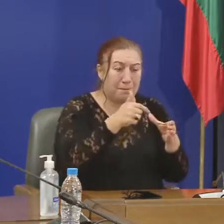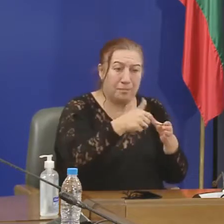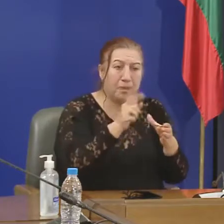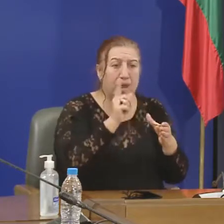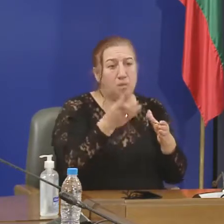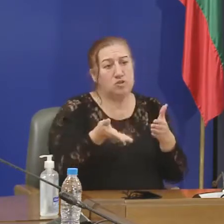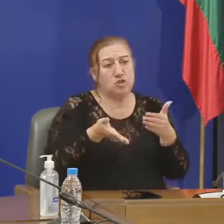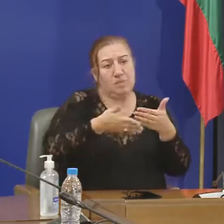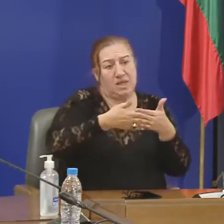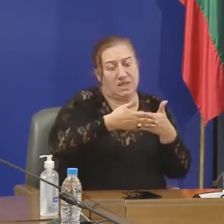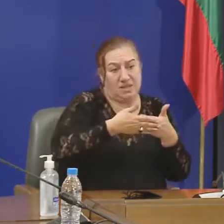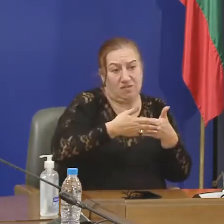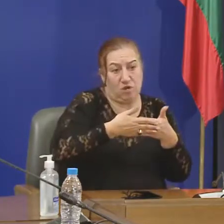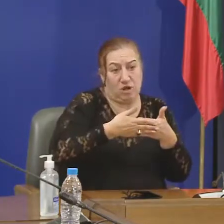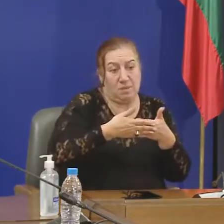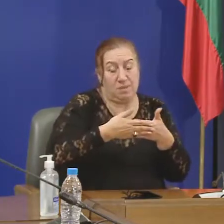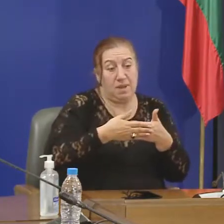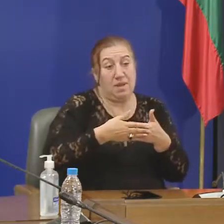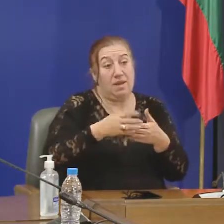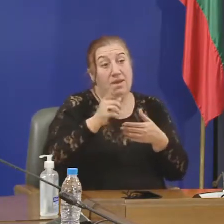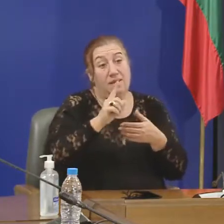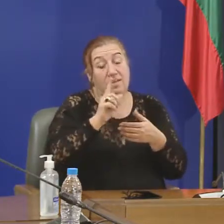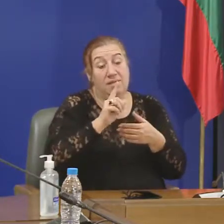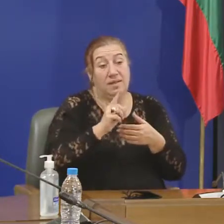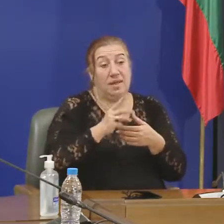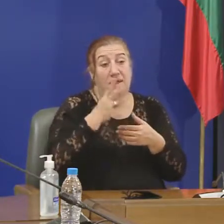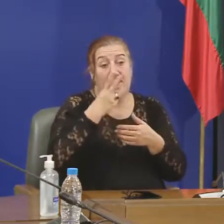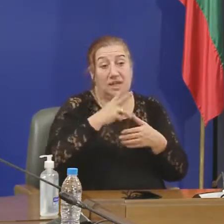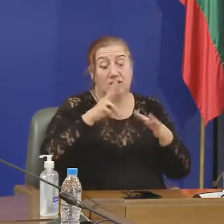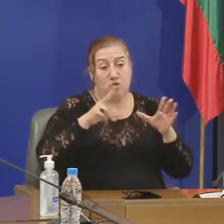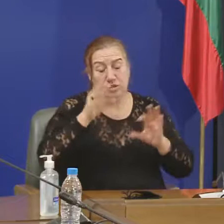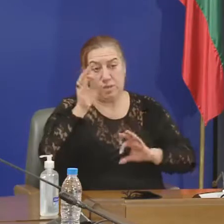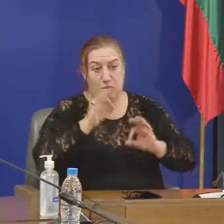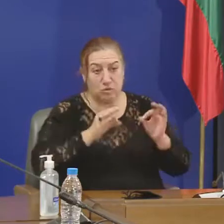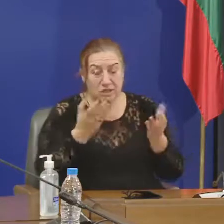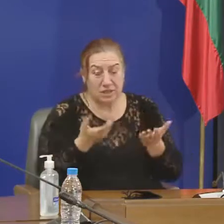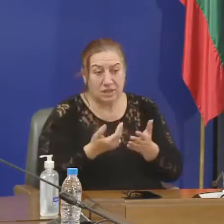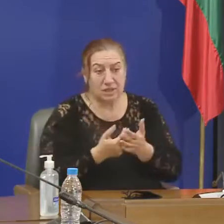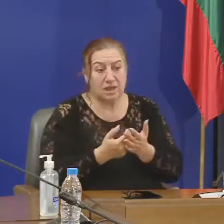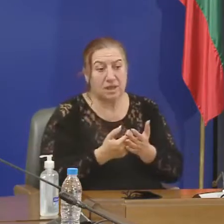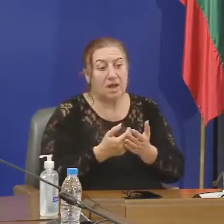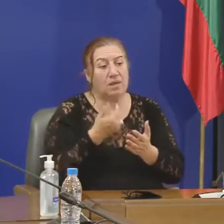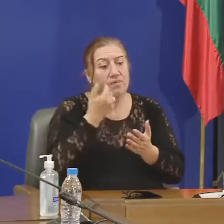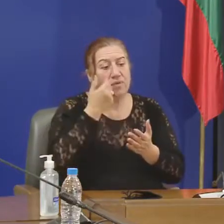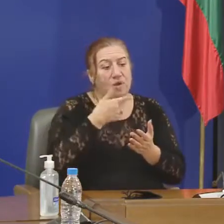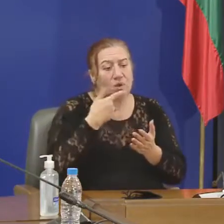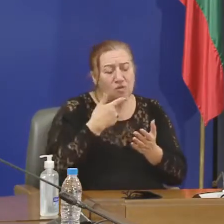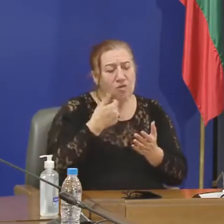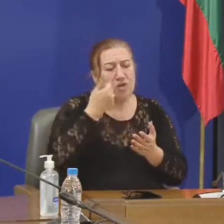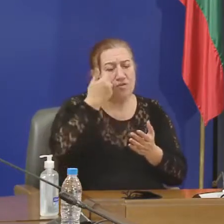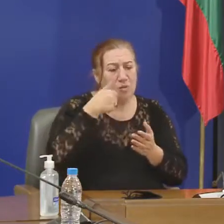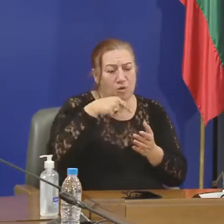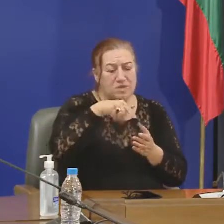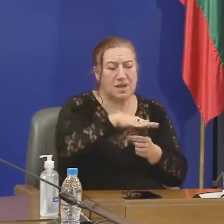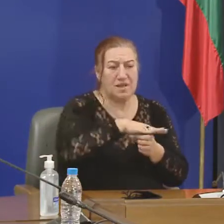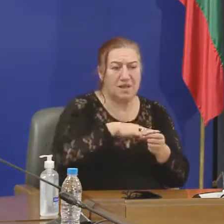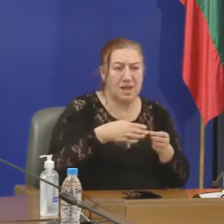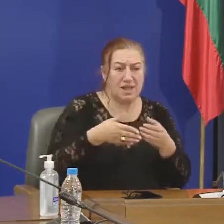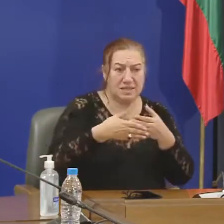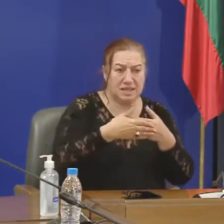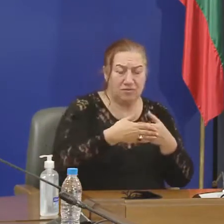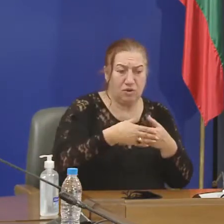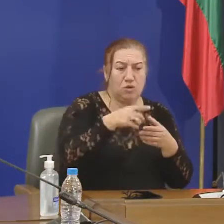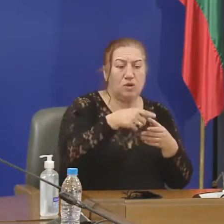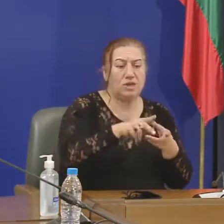не 38% от системата, колкото в момента сме затворили. Използвам условно думата затворили, тъй като тя преминава на обучение